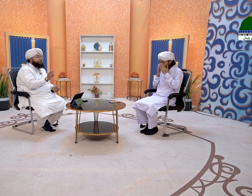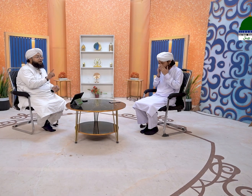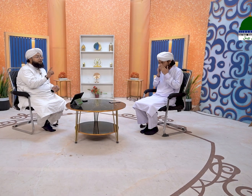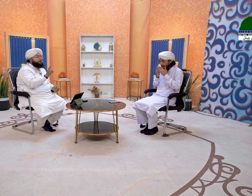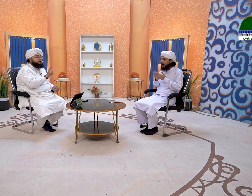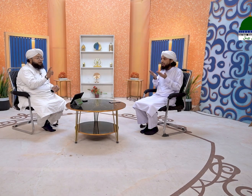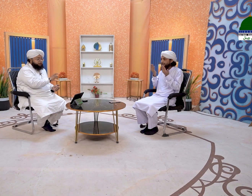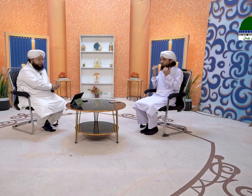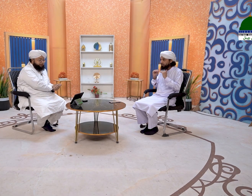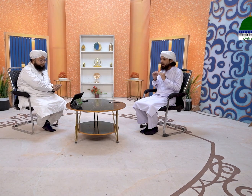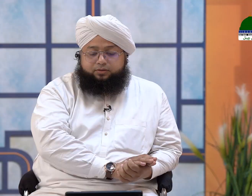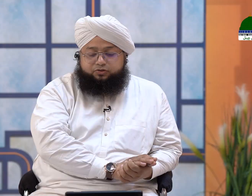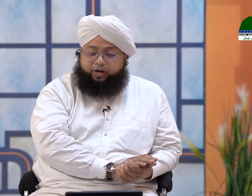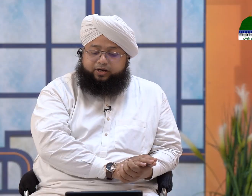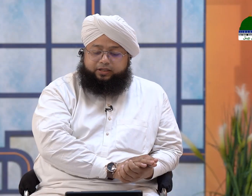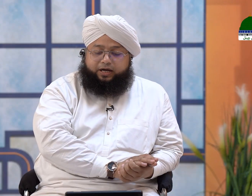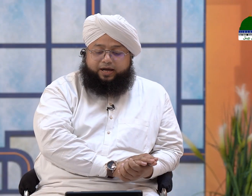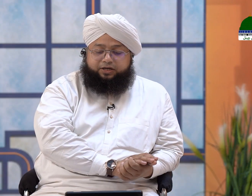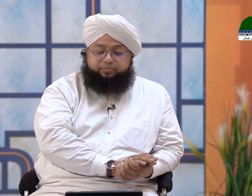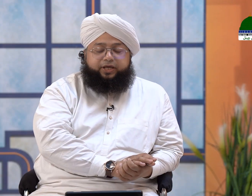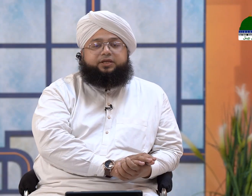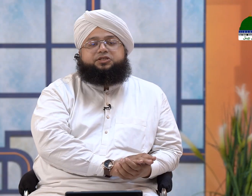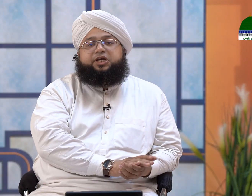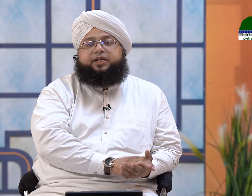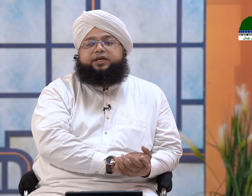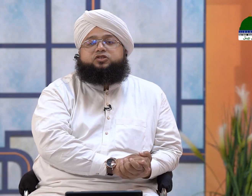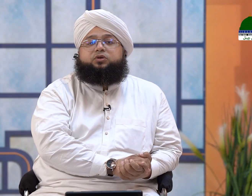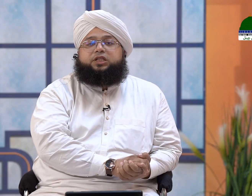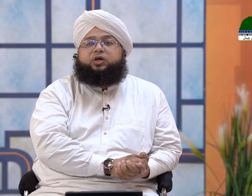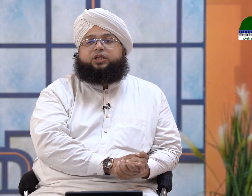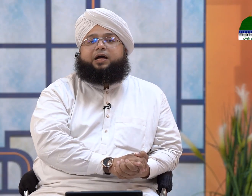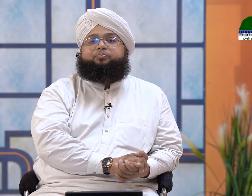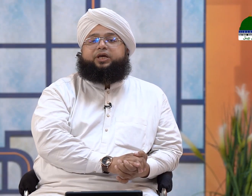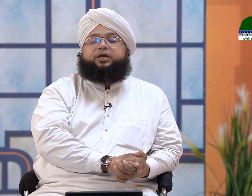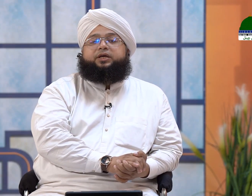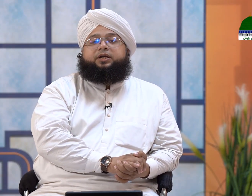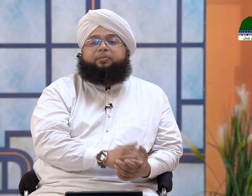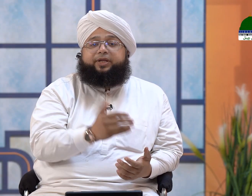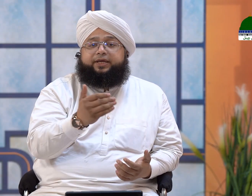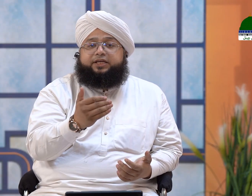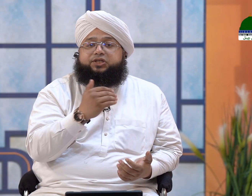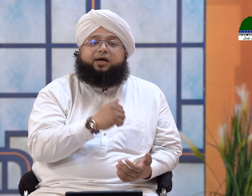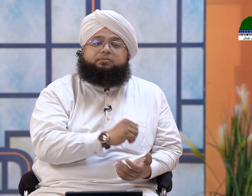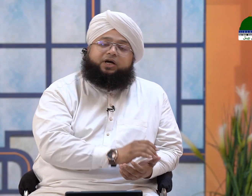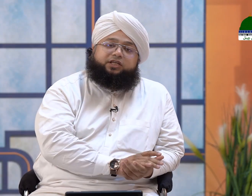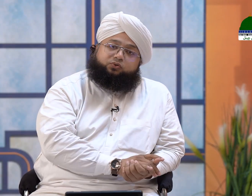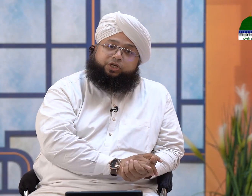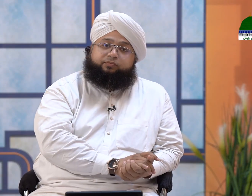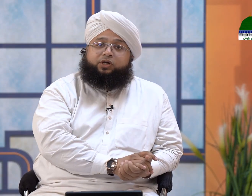الحمدللہ نہ کہیں۔ سبحان اللہ۔ آج ہم نے چھینکنے کی سنتیں اور آداب میں ہم نے یہ 4 باتیں سنی،